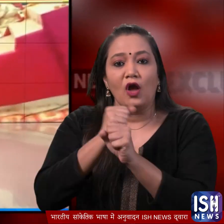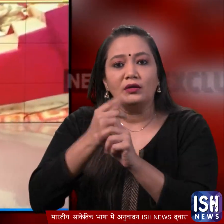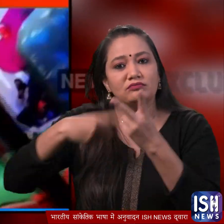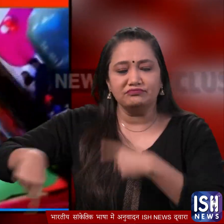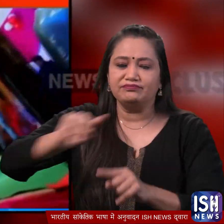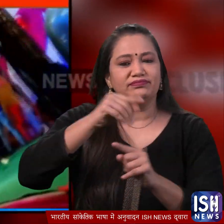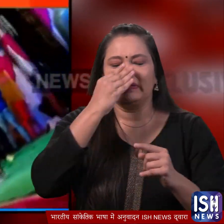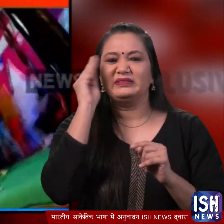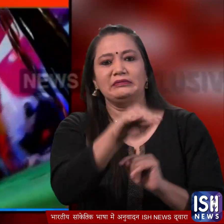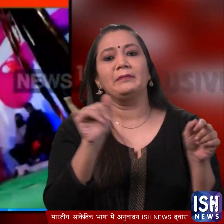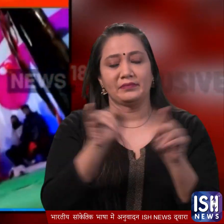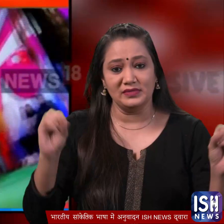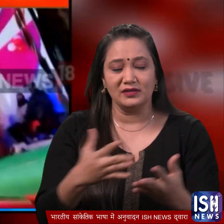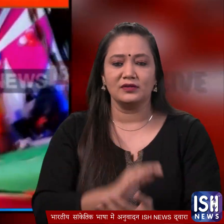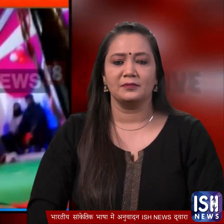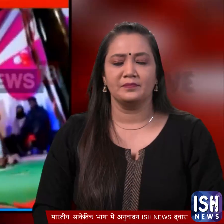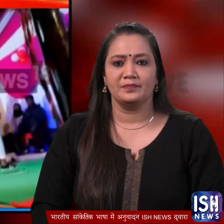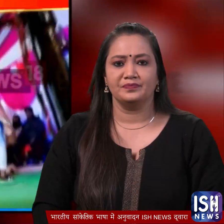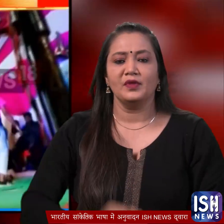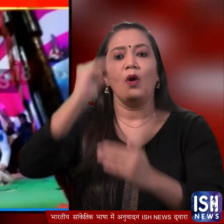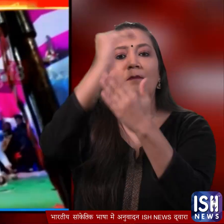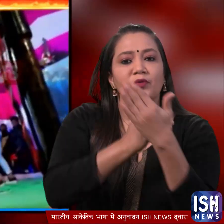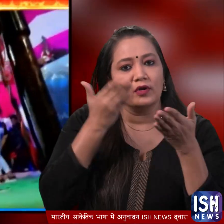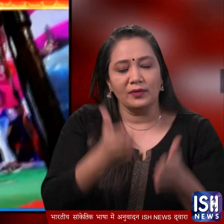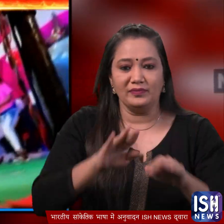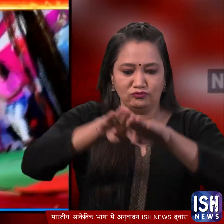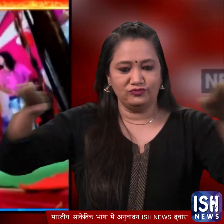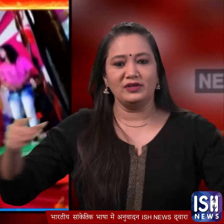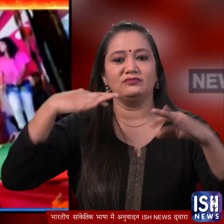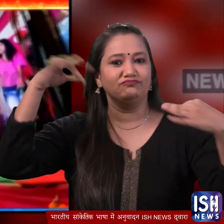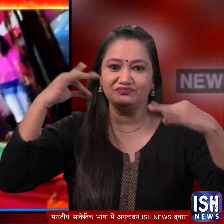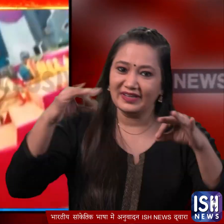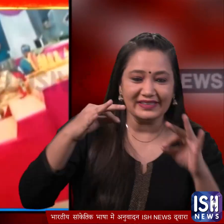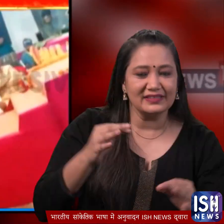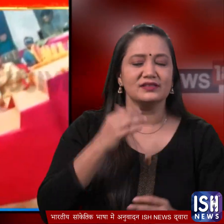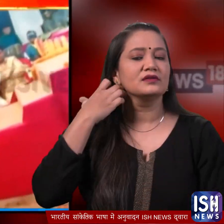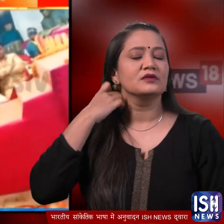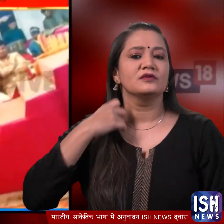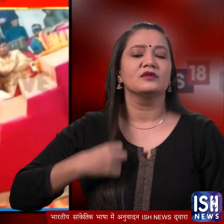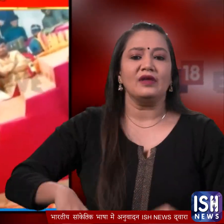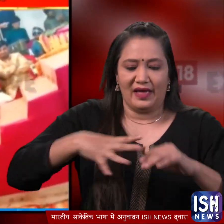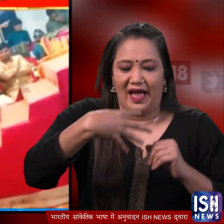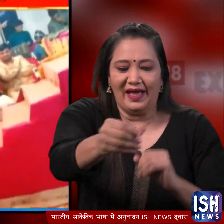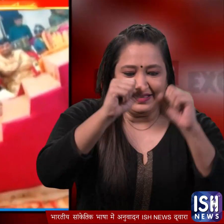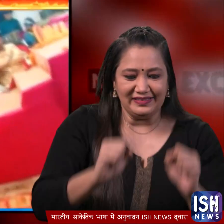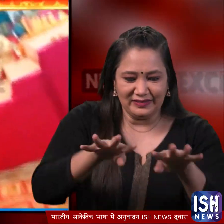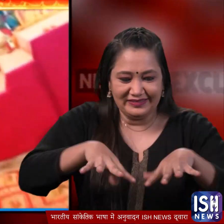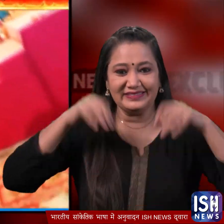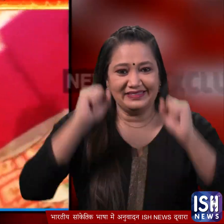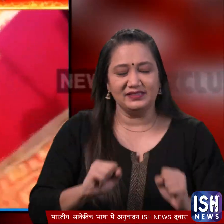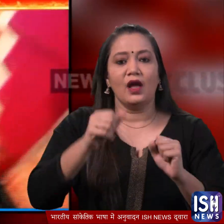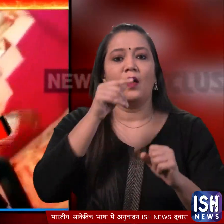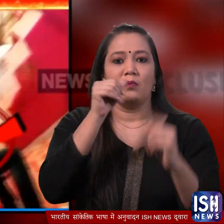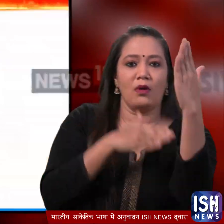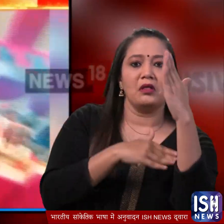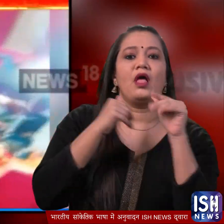दिया, क्योंकि यह वीडियो एक कार्यक्रम का है जिसमें स्टेज पर डांस चलता दिखा। स्टेज के ठीक सामने एक आदमी हाथ में एक बोतल लेकर